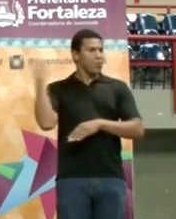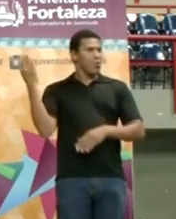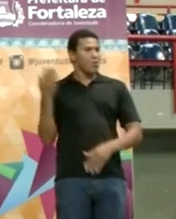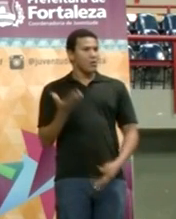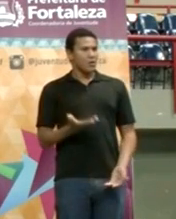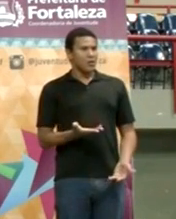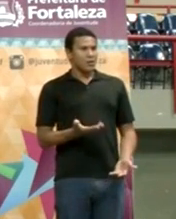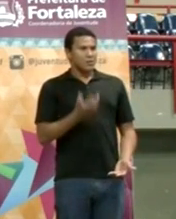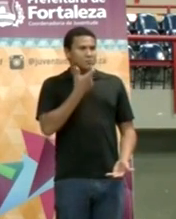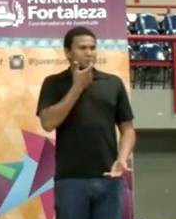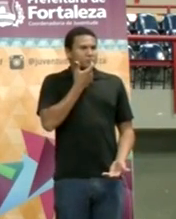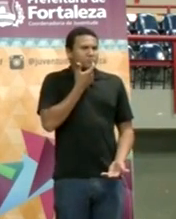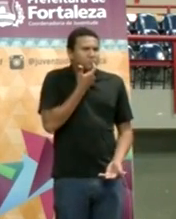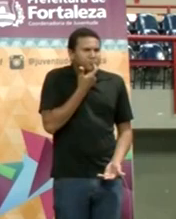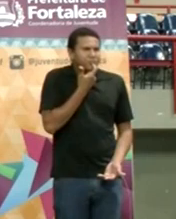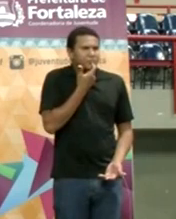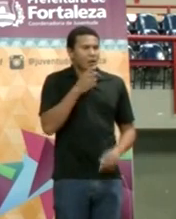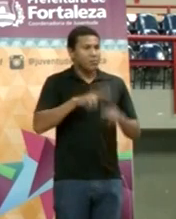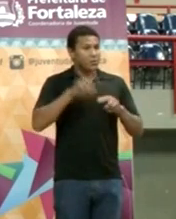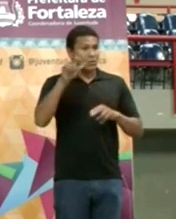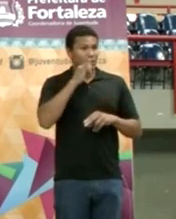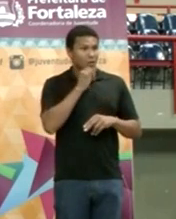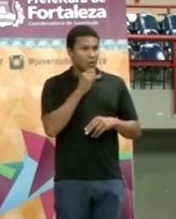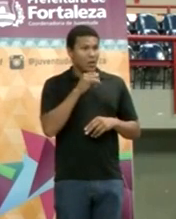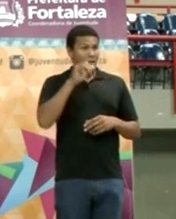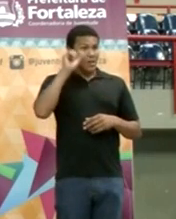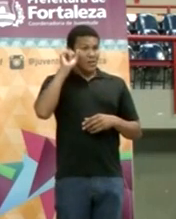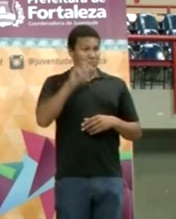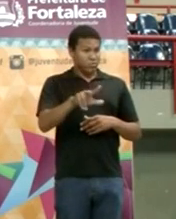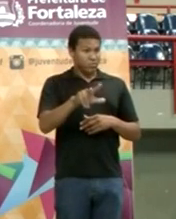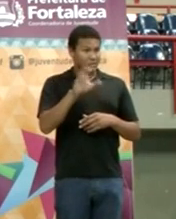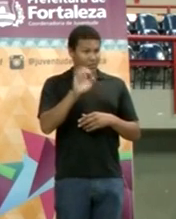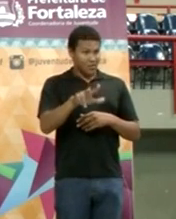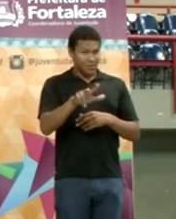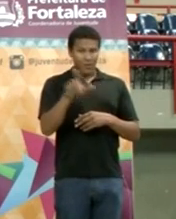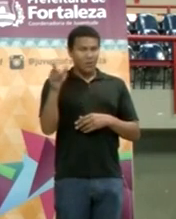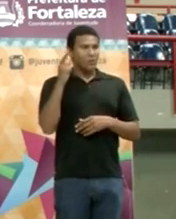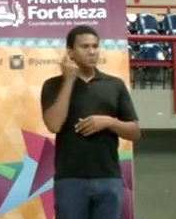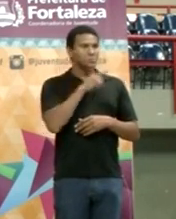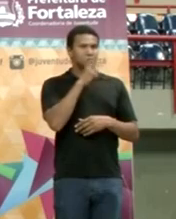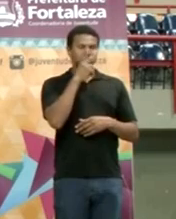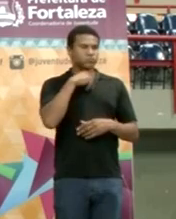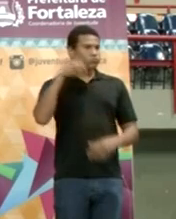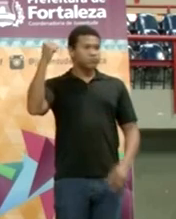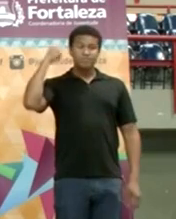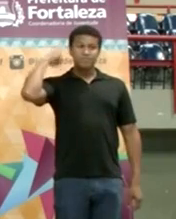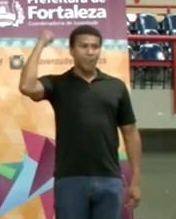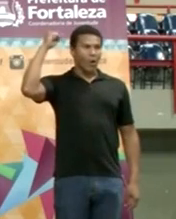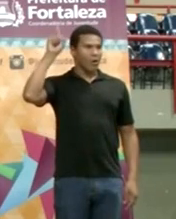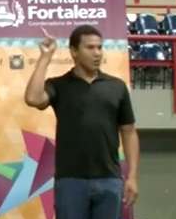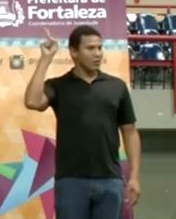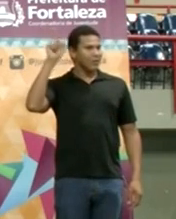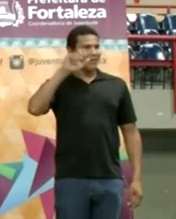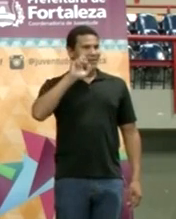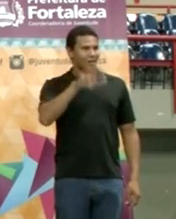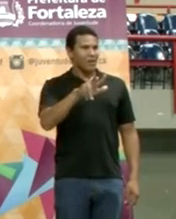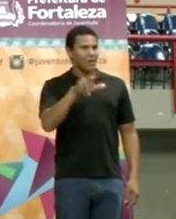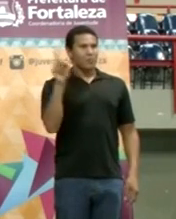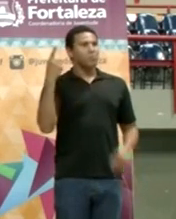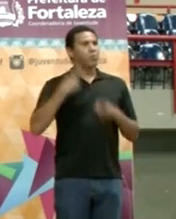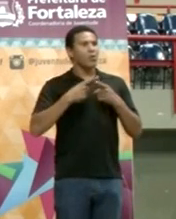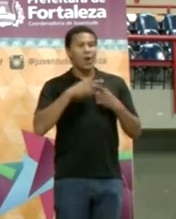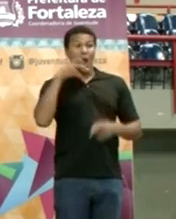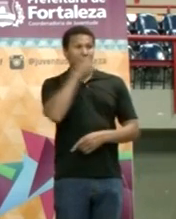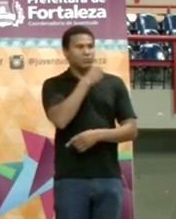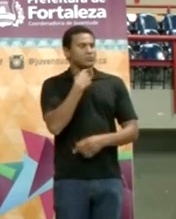vírus. Então, nesse caso, a gente pode considerar que em letalidade, em poder de letalidade, ele é muito maior do que outros. Porque ele é muito mais rápido na ação dele.